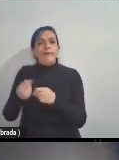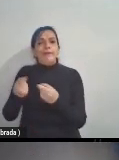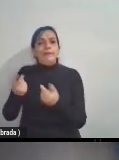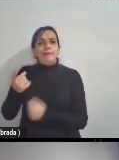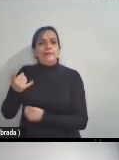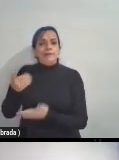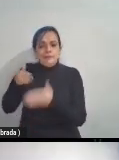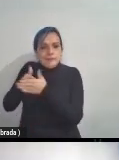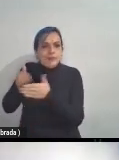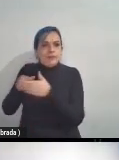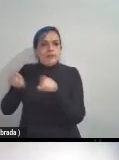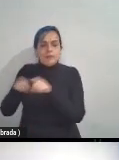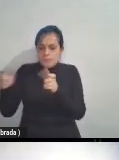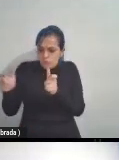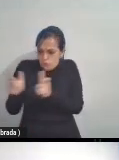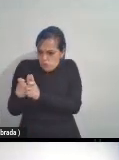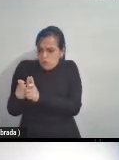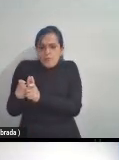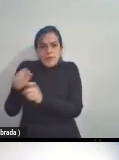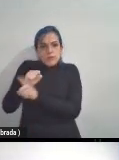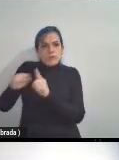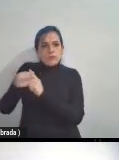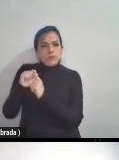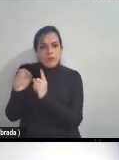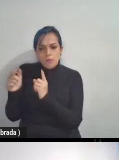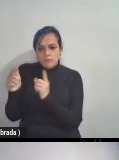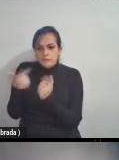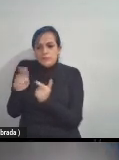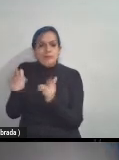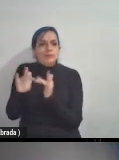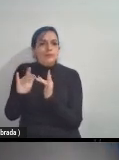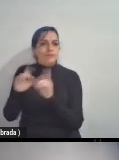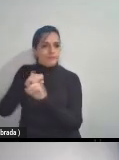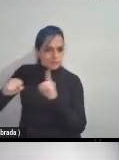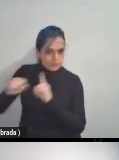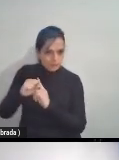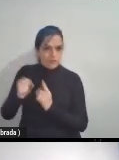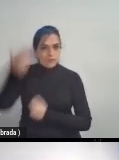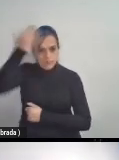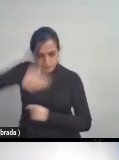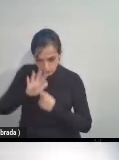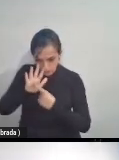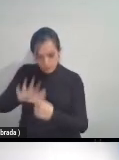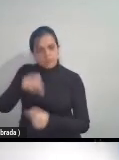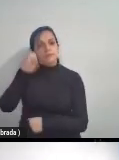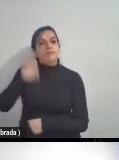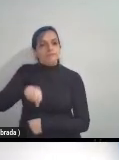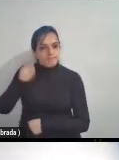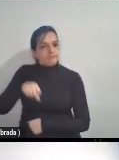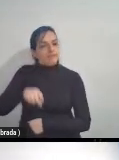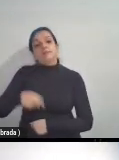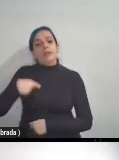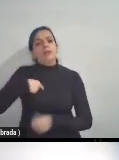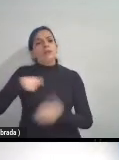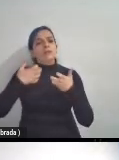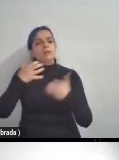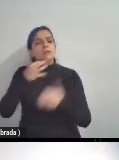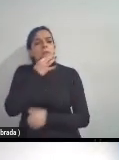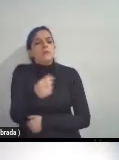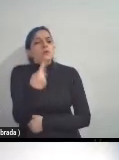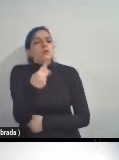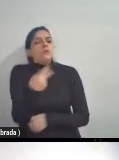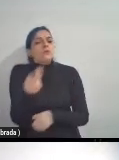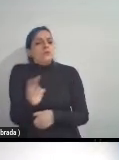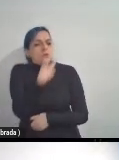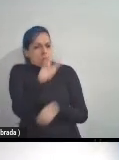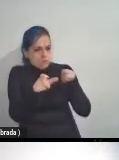de isolamento social. Então, toda a prova dos autos leva para isso. Aí eu queria saber o que que a senhora acha, por exemplo, desse cartão.